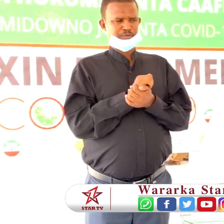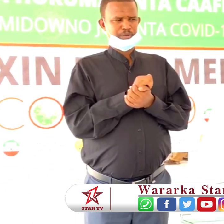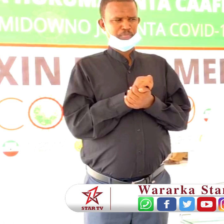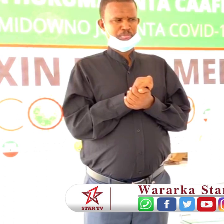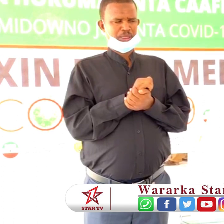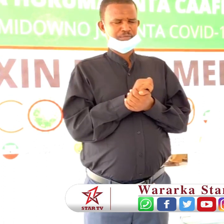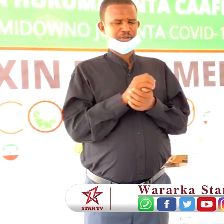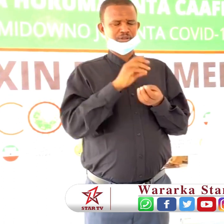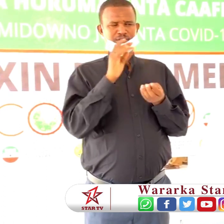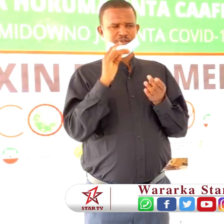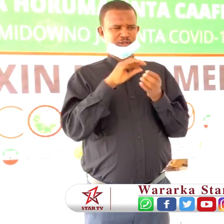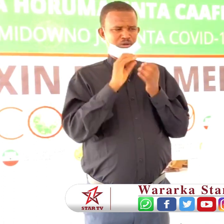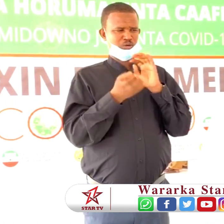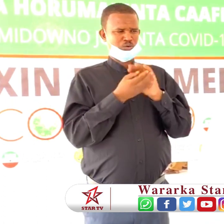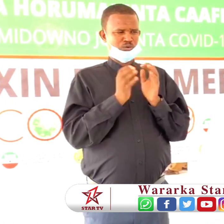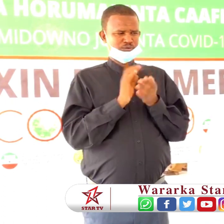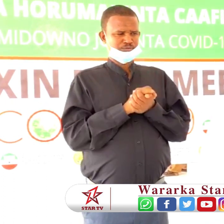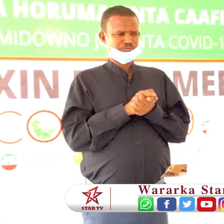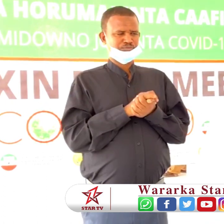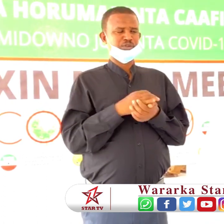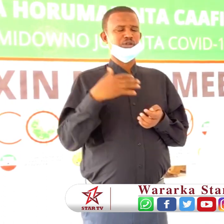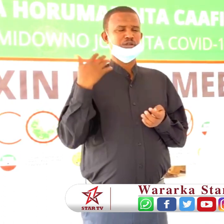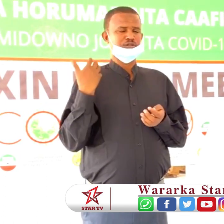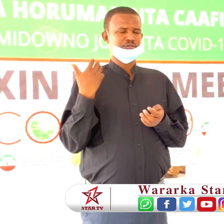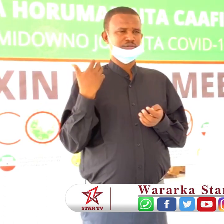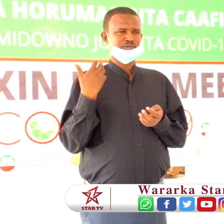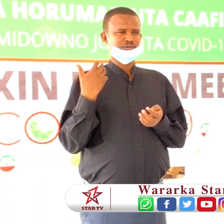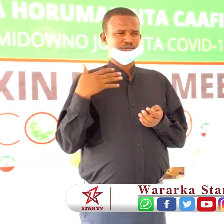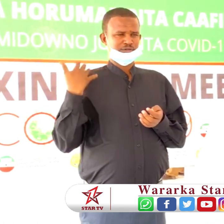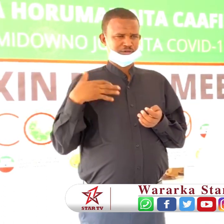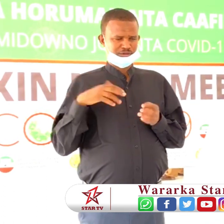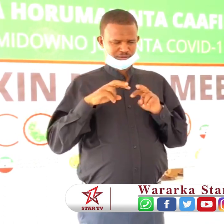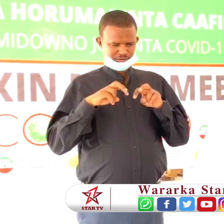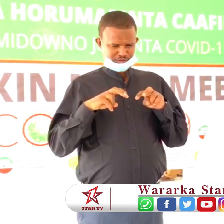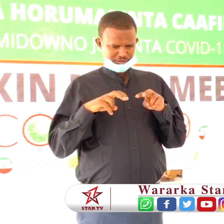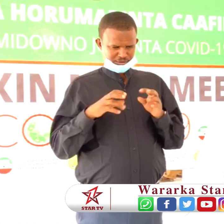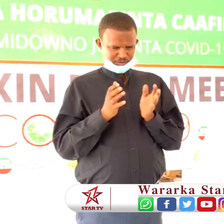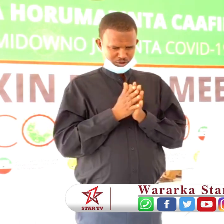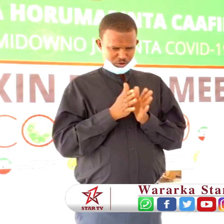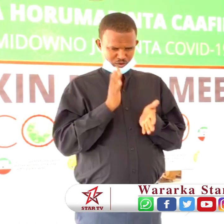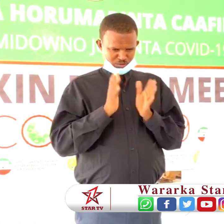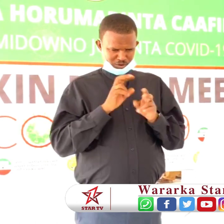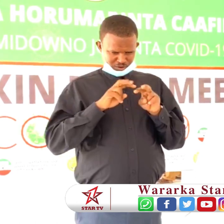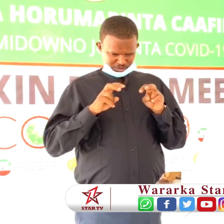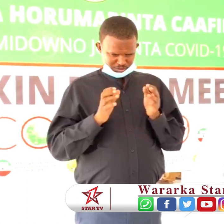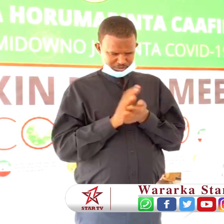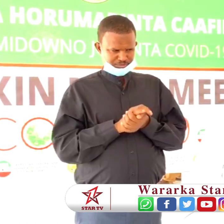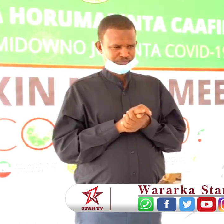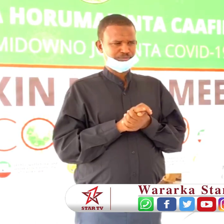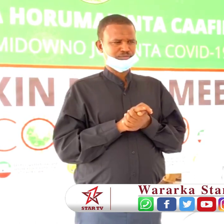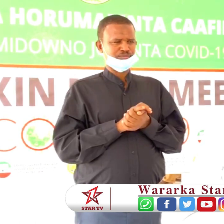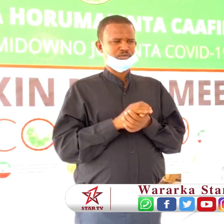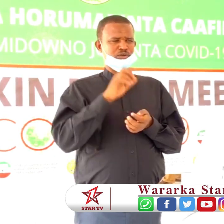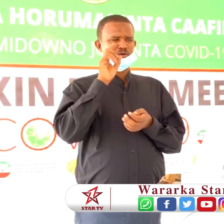Tirada guud ee dhammaan dadkii la shaybaaray ee cudurka laga eegay gebi ahaan waxa